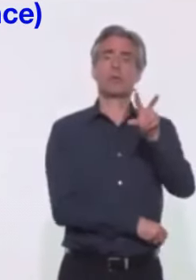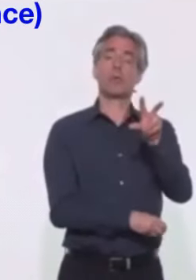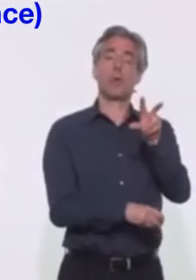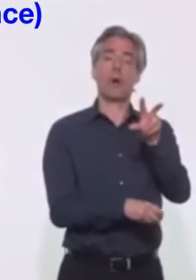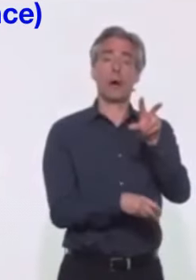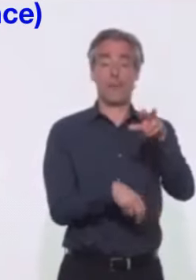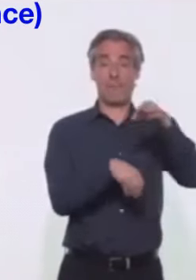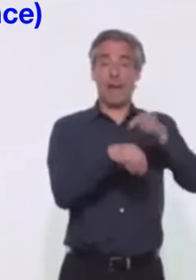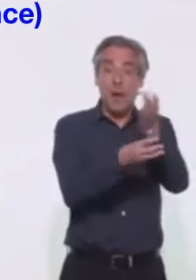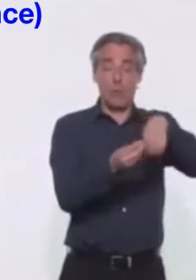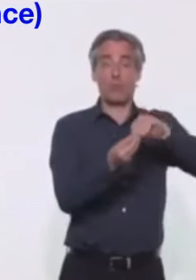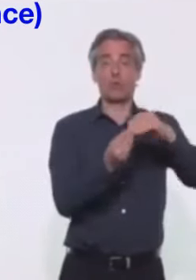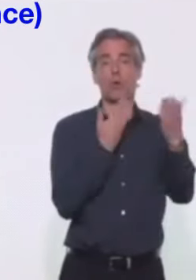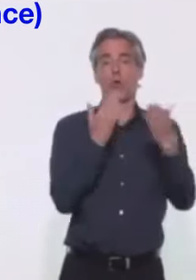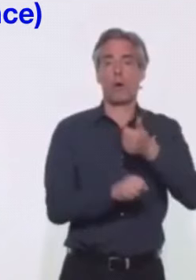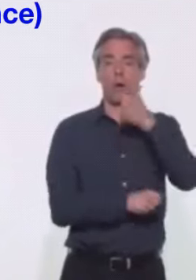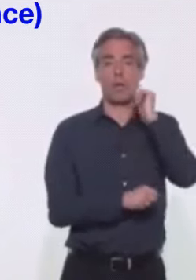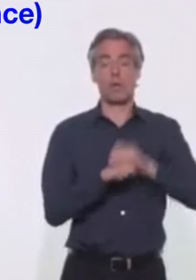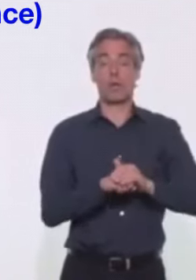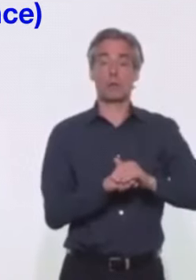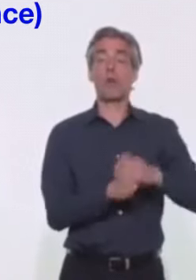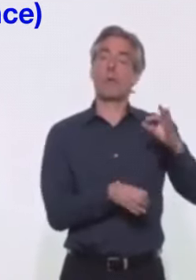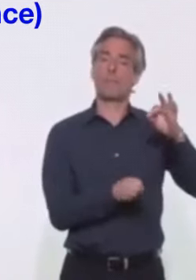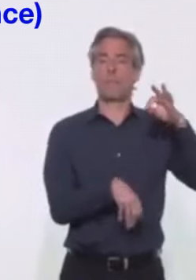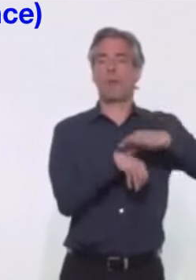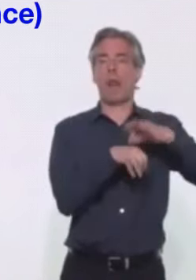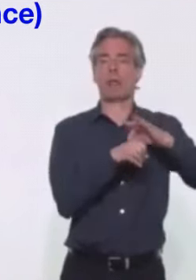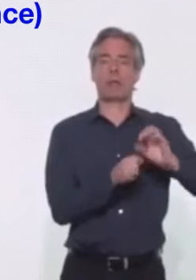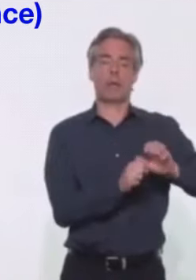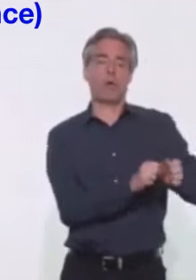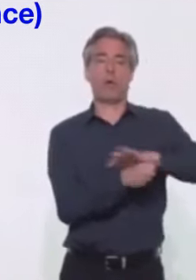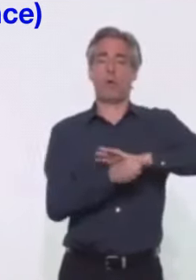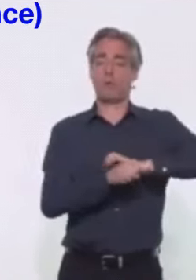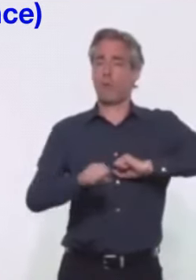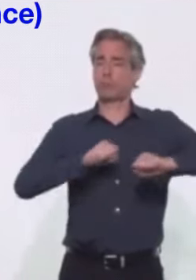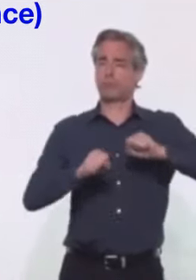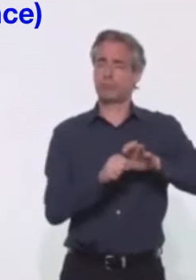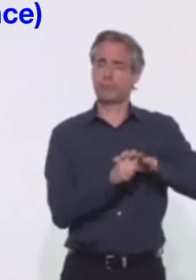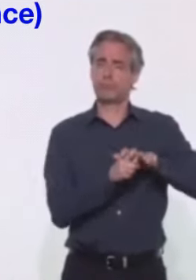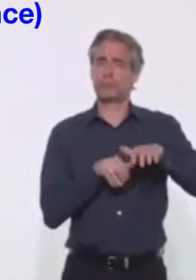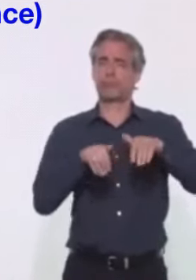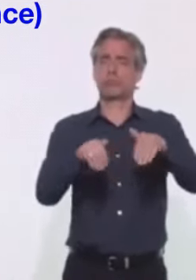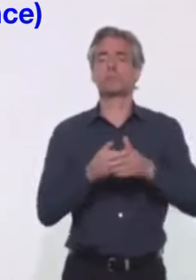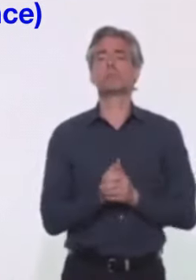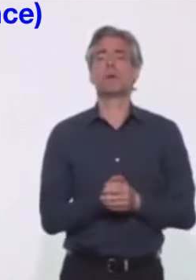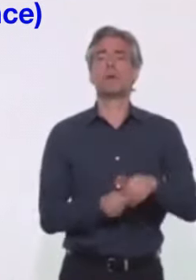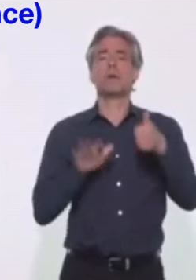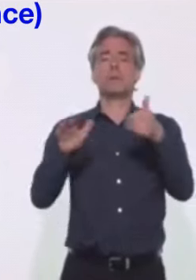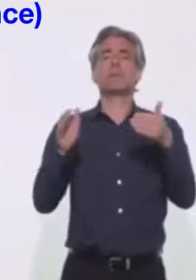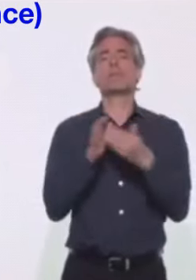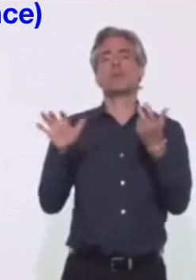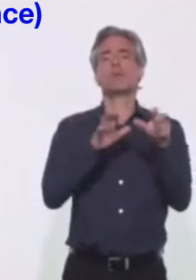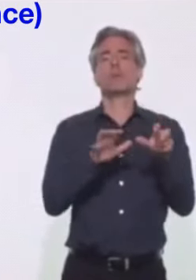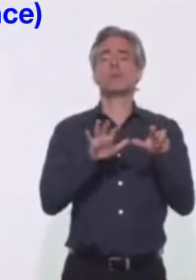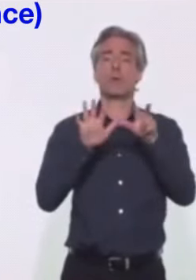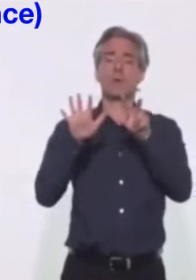prendre en plus par rapport à la veille. L'épidémie reste donc toujours active. 6 883